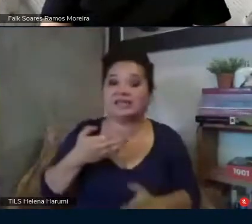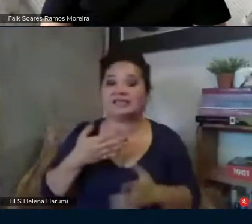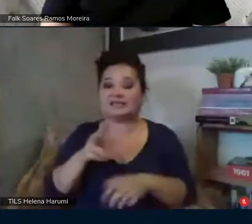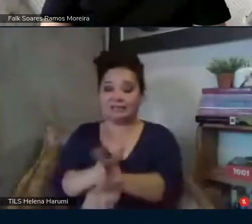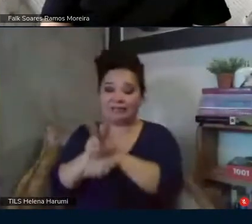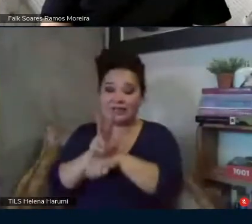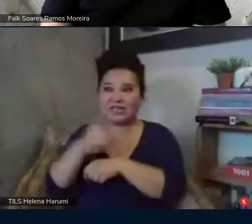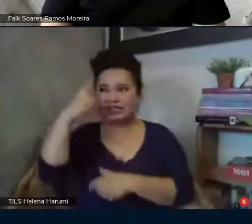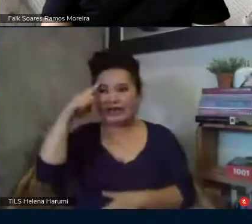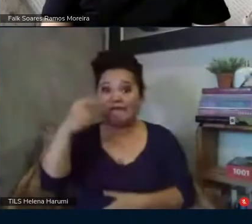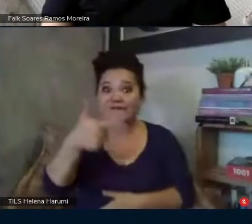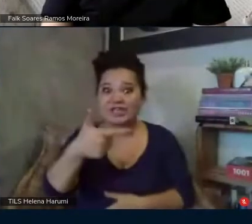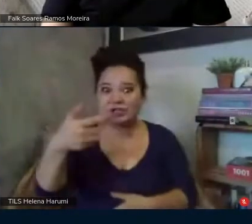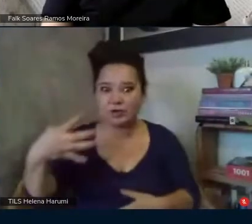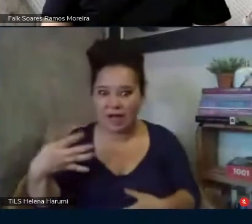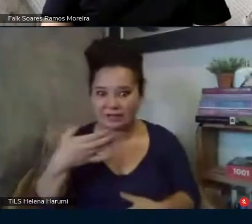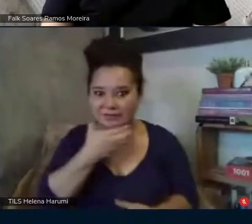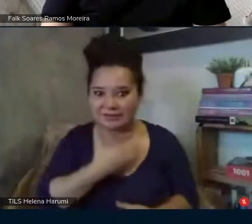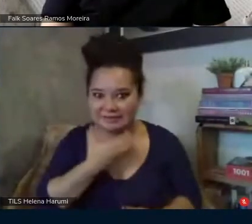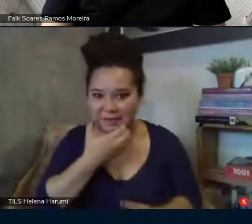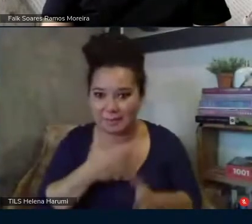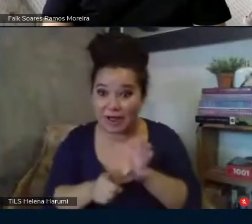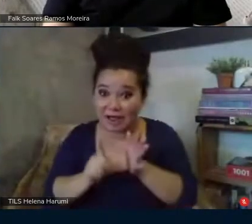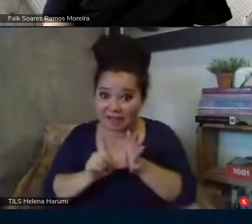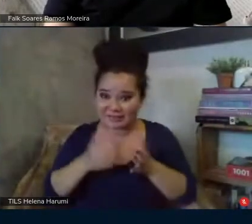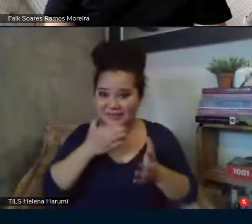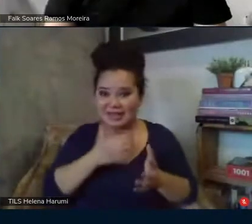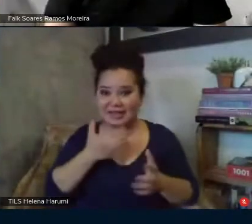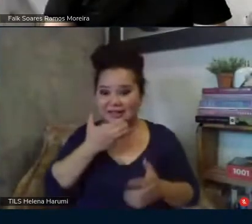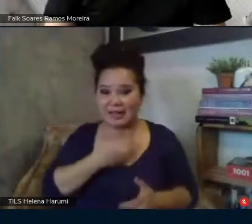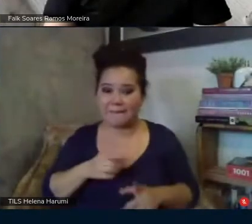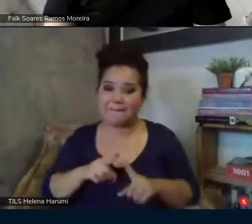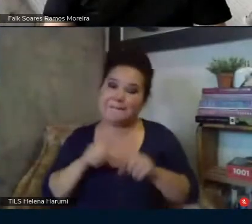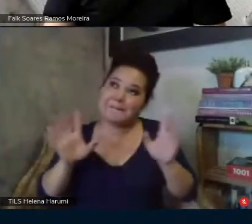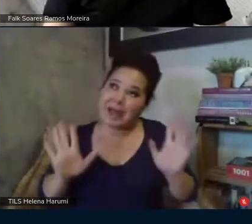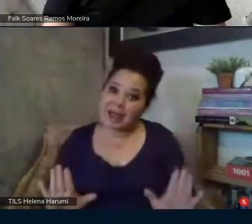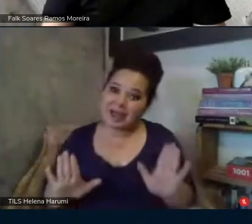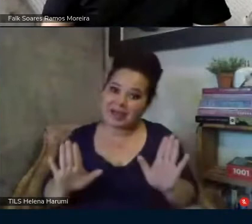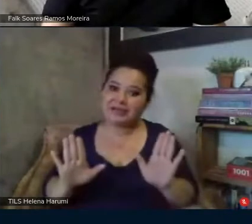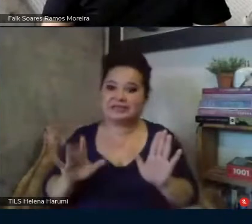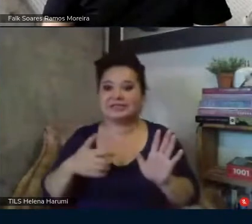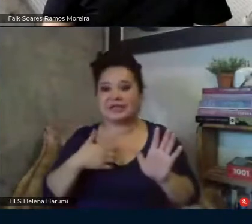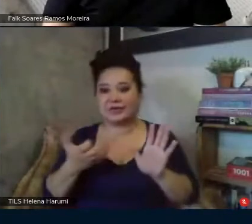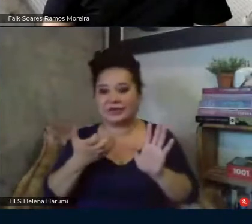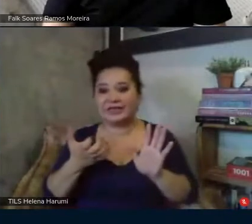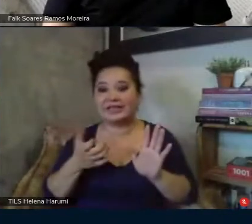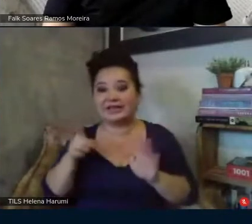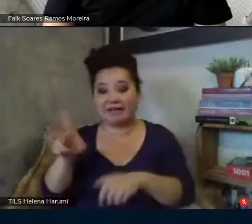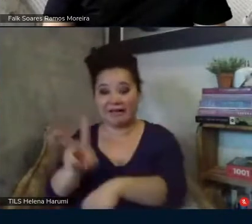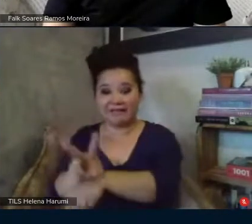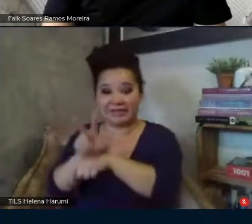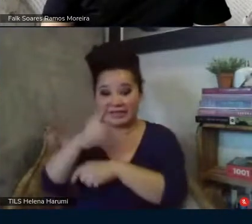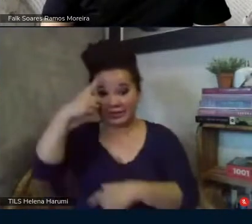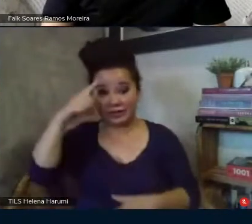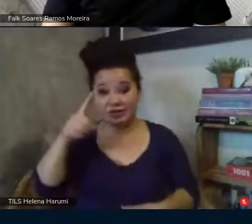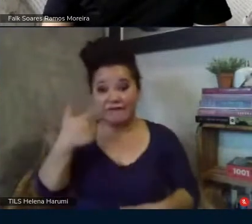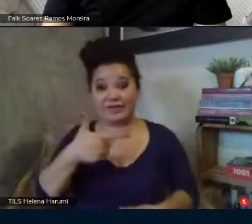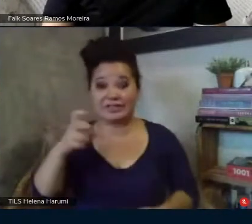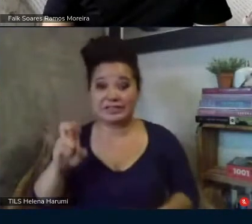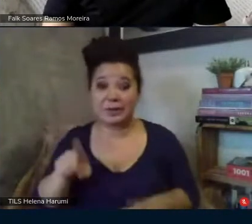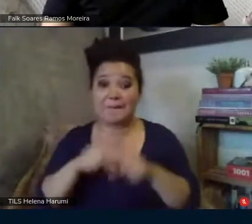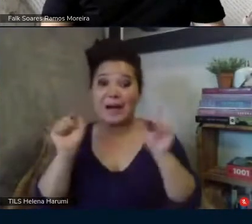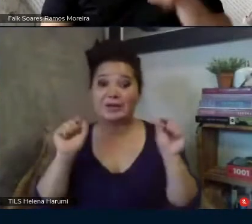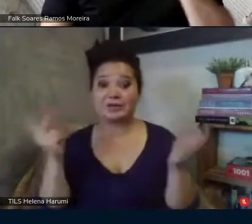dezembro, 24, né? Porque, enfim, eu queria que ele defendesse no dia do aniversário dele, que é 25 de dezembro, mas ele teve